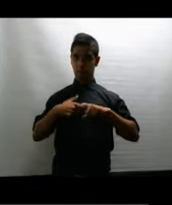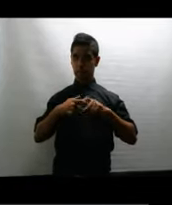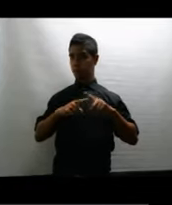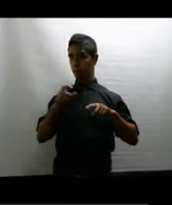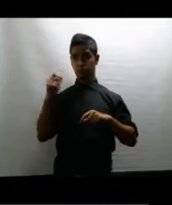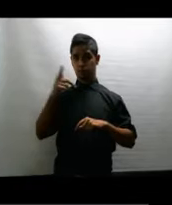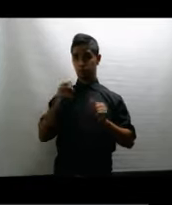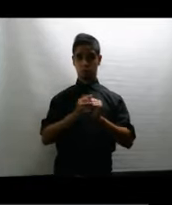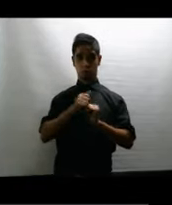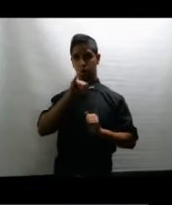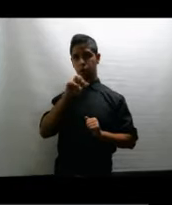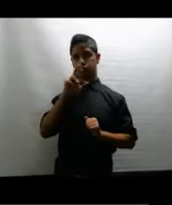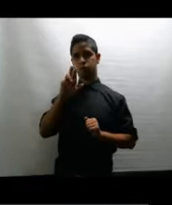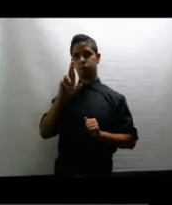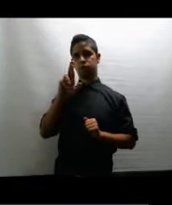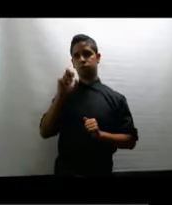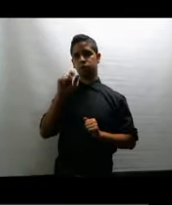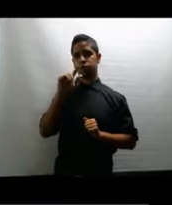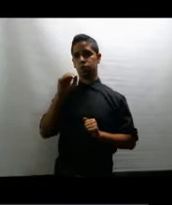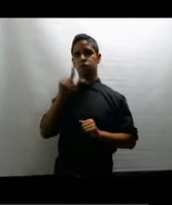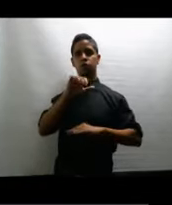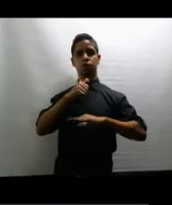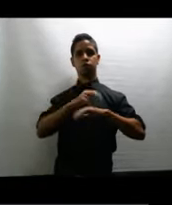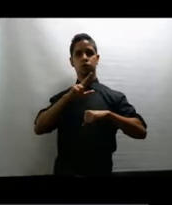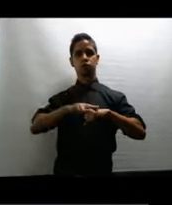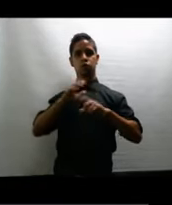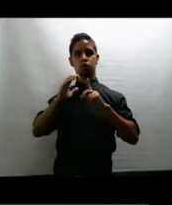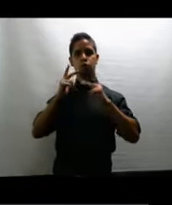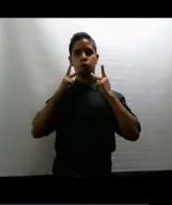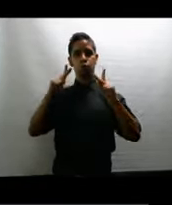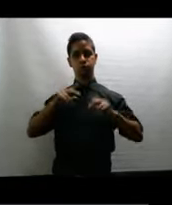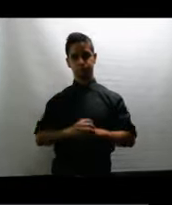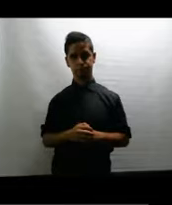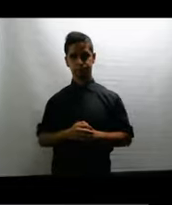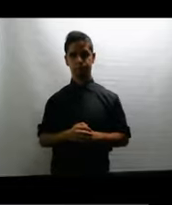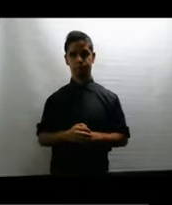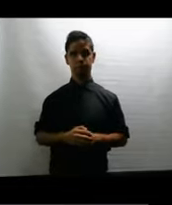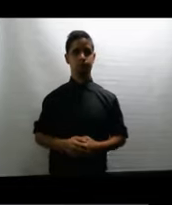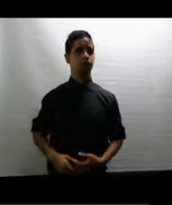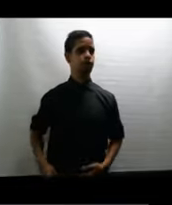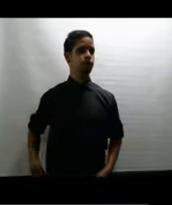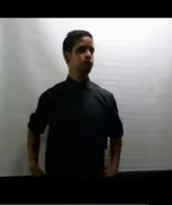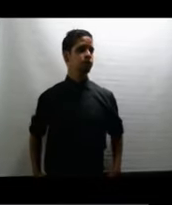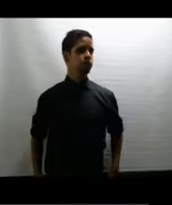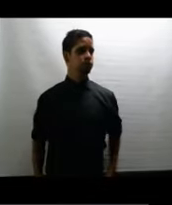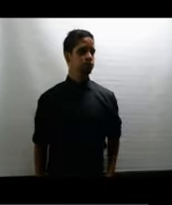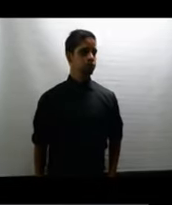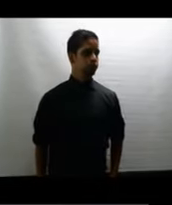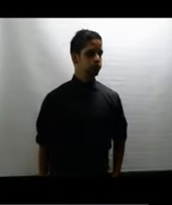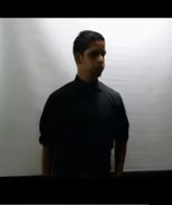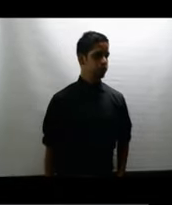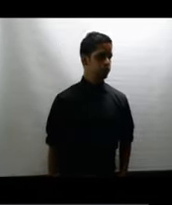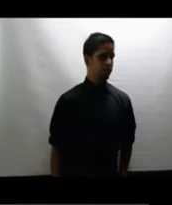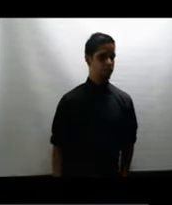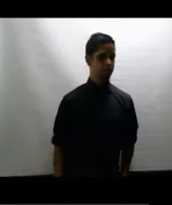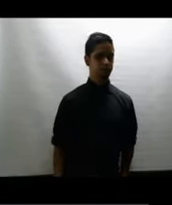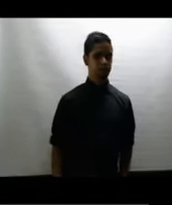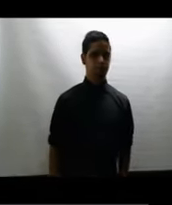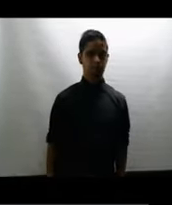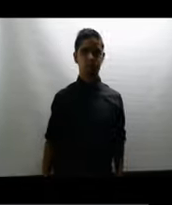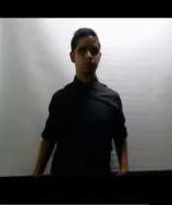con Javier Santiago de la Fundación Nacional para la Cultura Popular. Cuesta respirar, más ya no